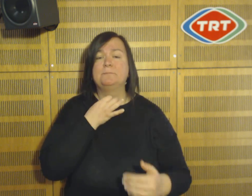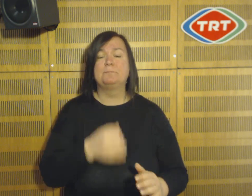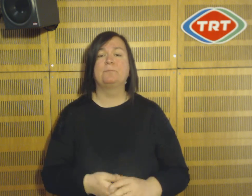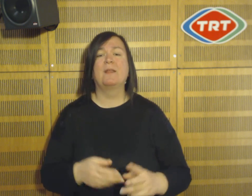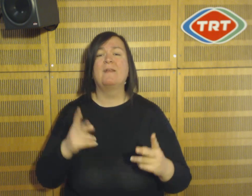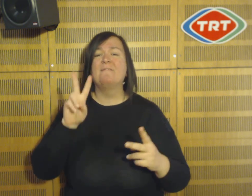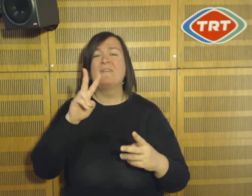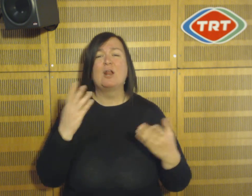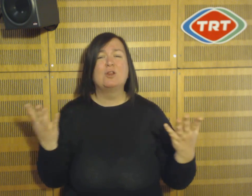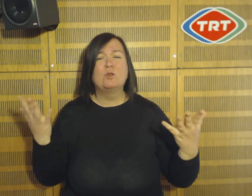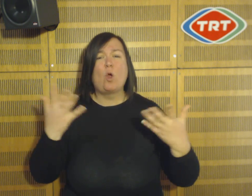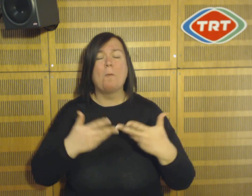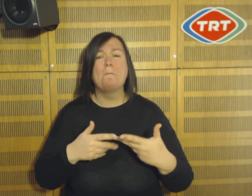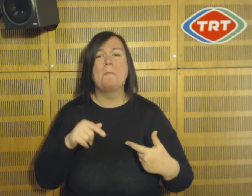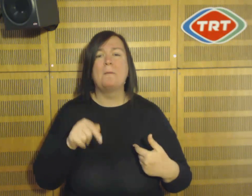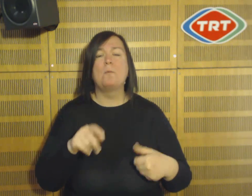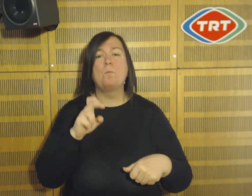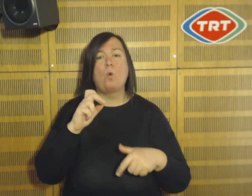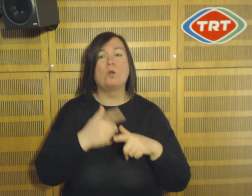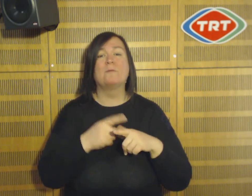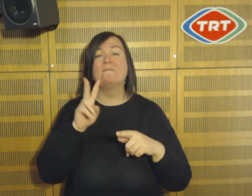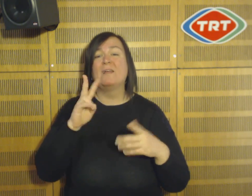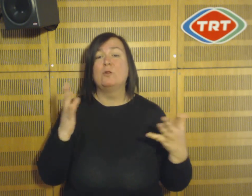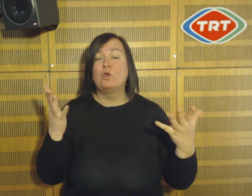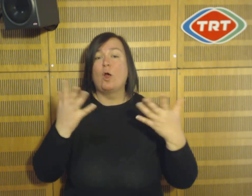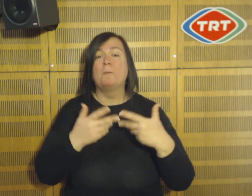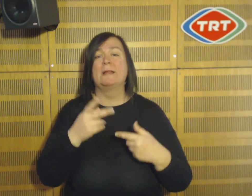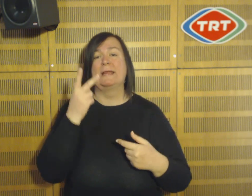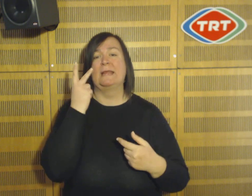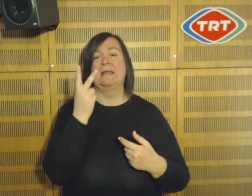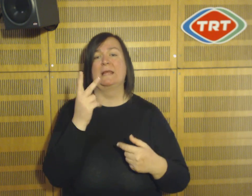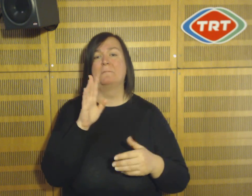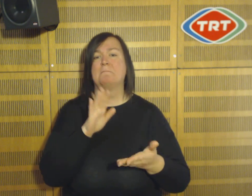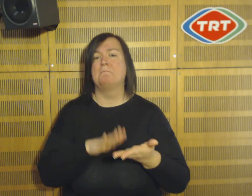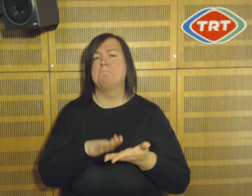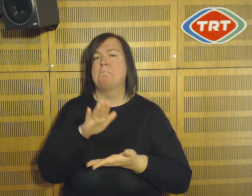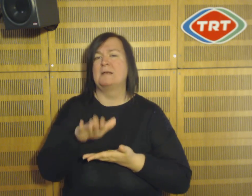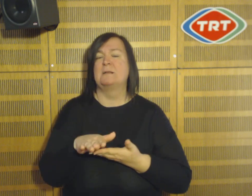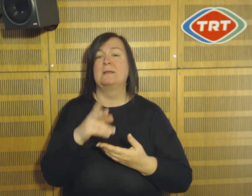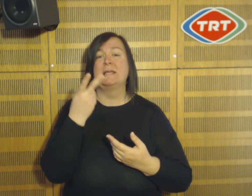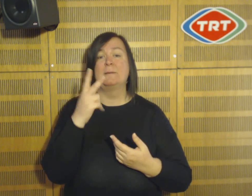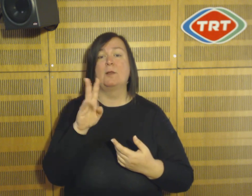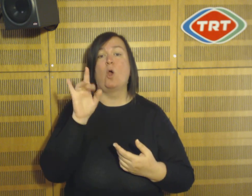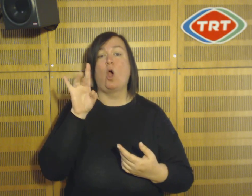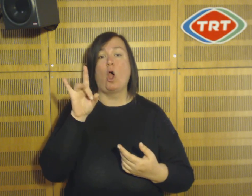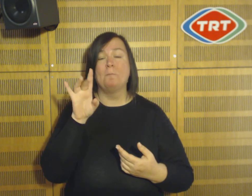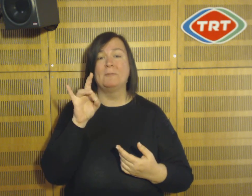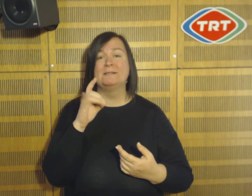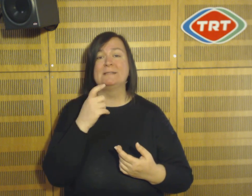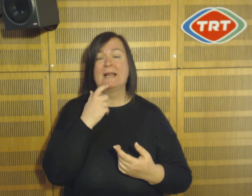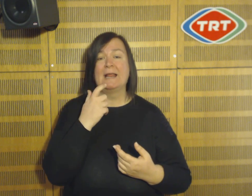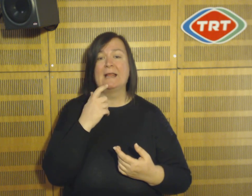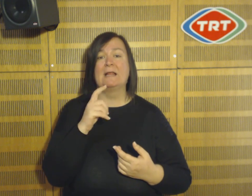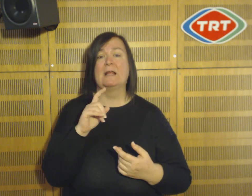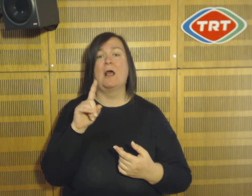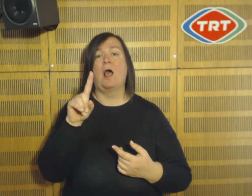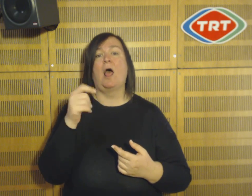toplanma süreci Aslında bu projenin veri toplama aşaması iki basamaklı oldu 2015 yılında biz e yaklaşık 6 ay